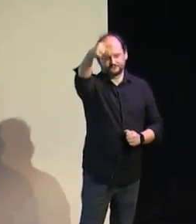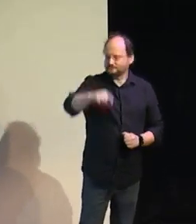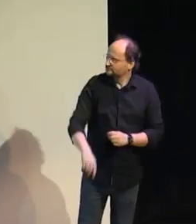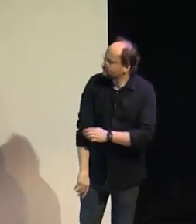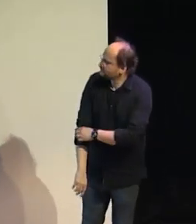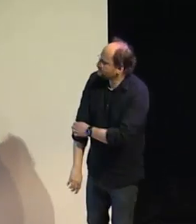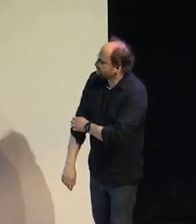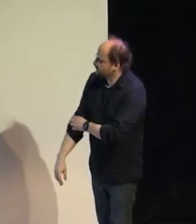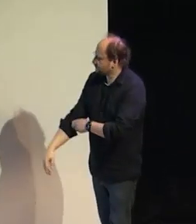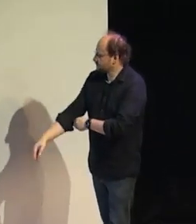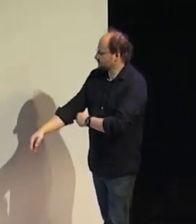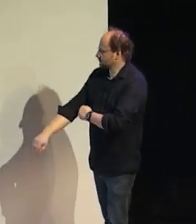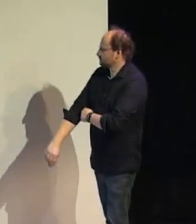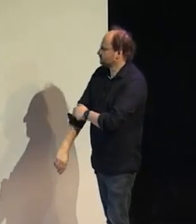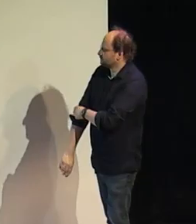restée. Diapositive suivante.